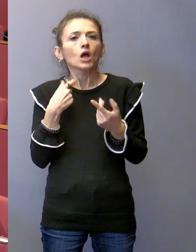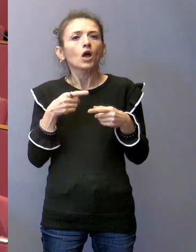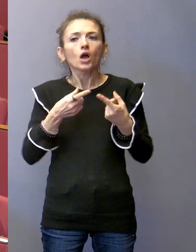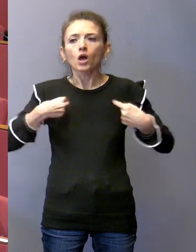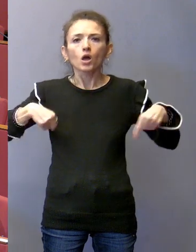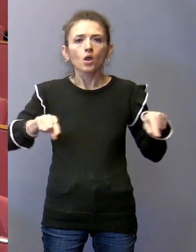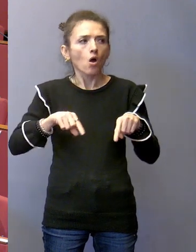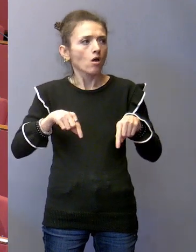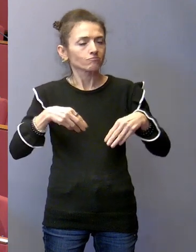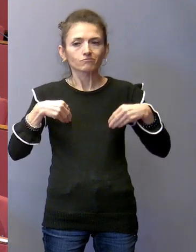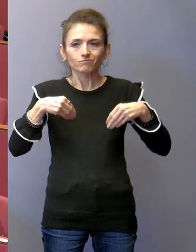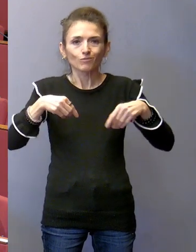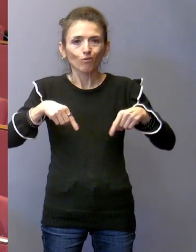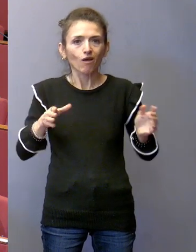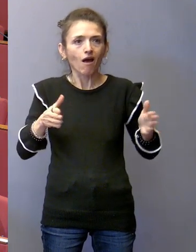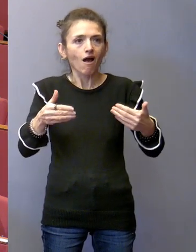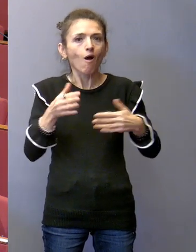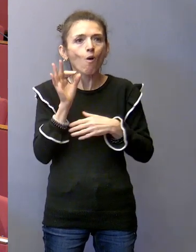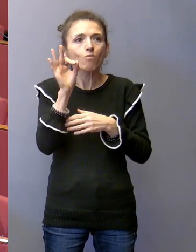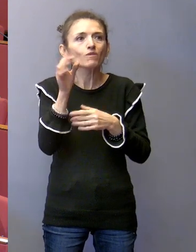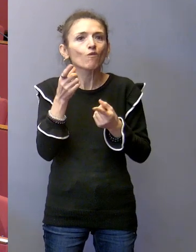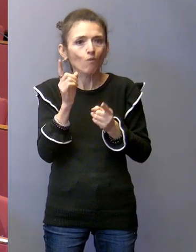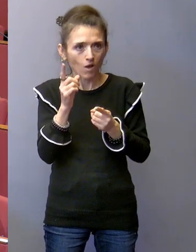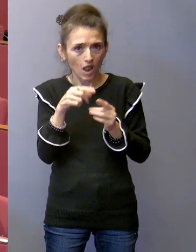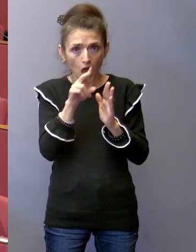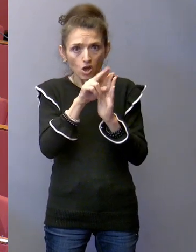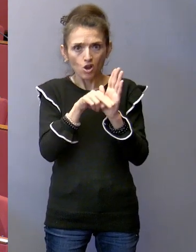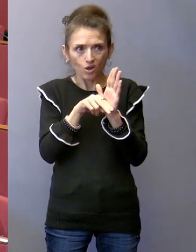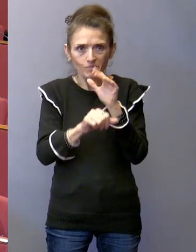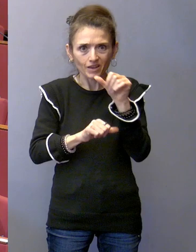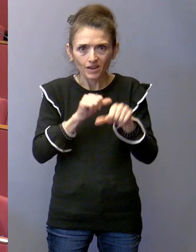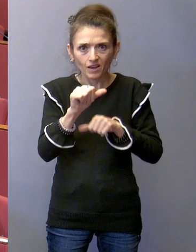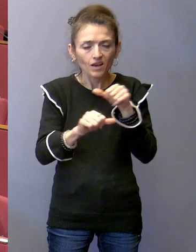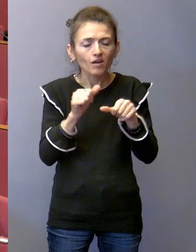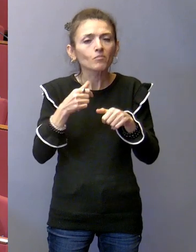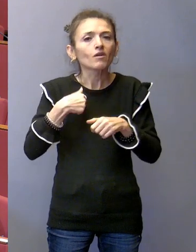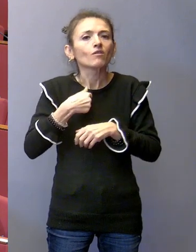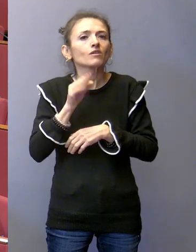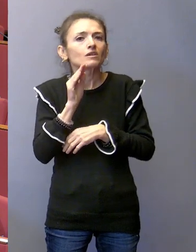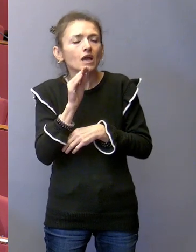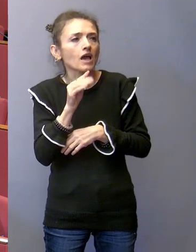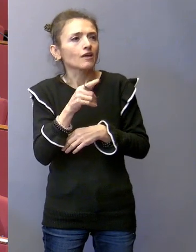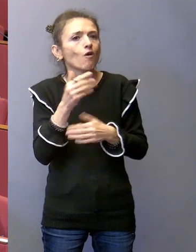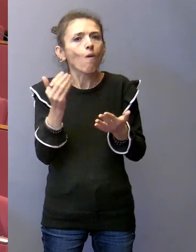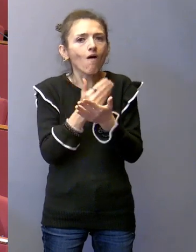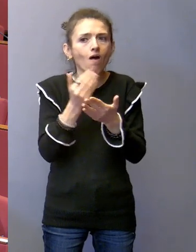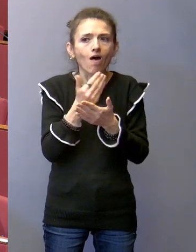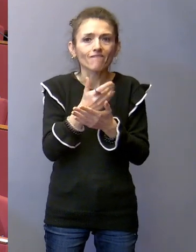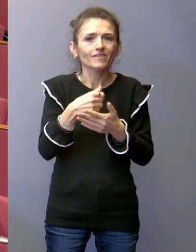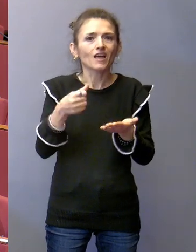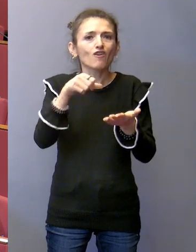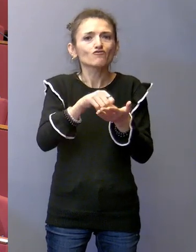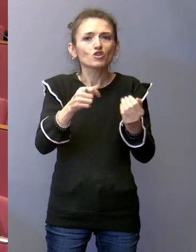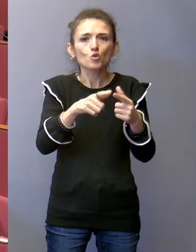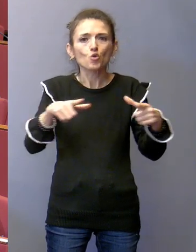norme e quindi se io se io chiedo che si impediscano nuovi supermercati nei Colli